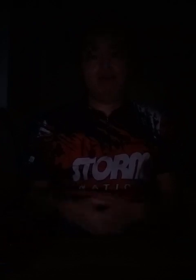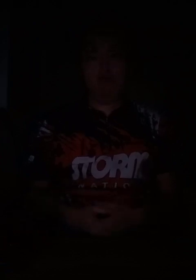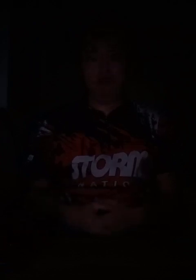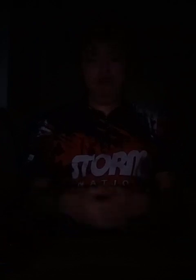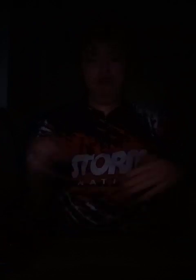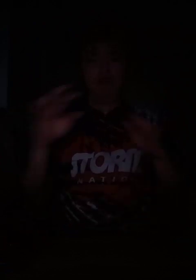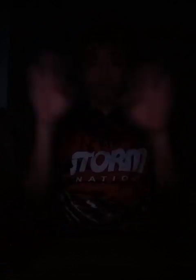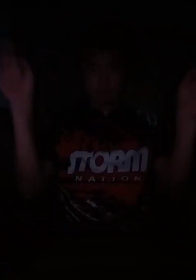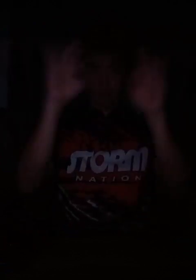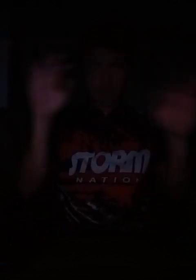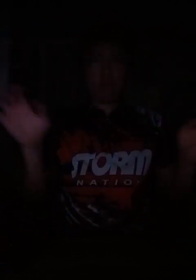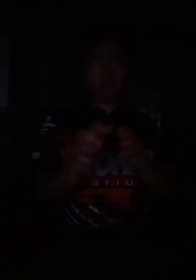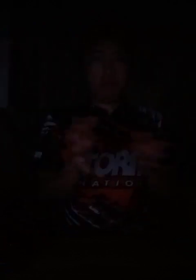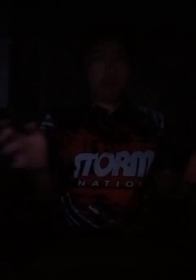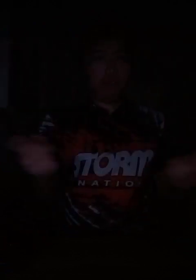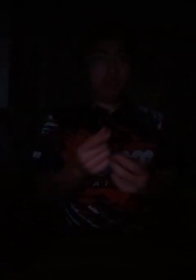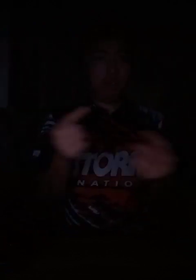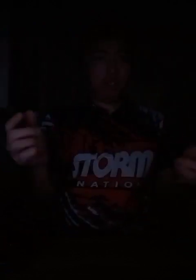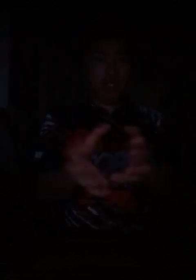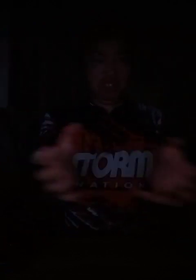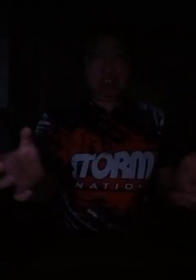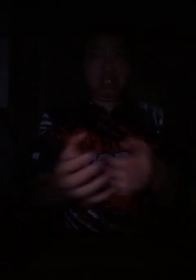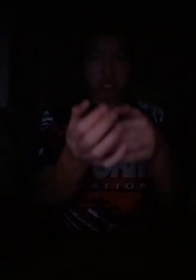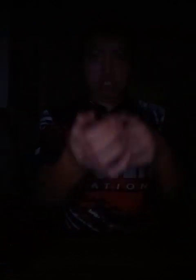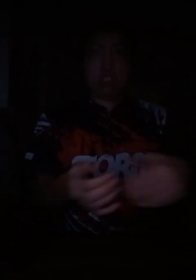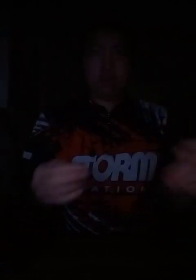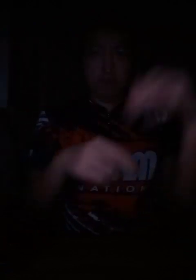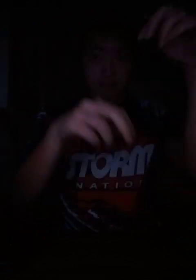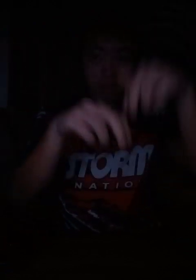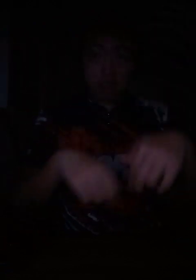어젯밤 경기도 안산시 인근 터널을 달리던 차량이 빗길에 미끄러져